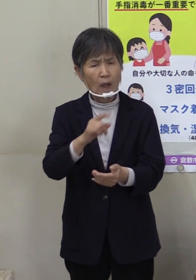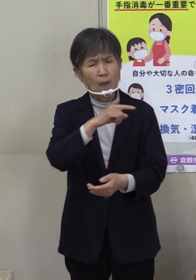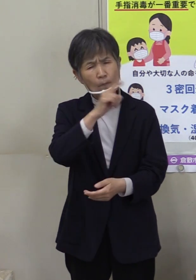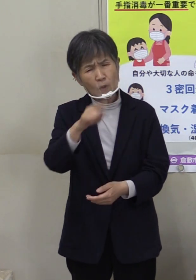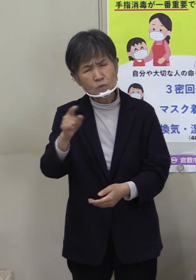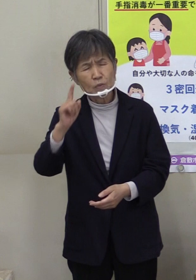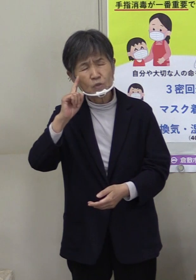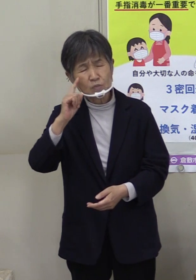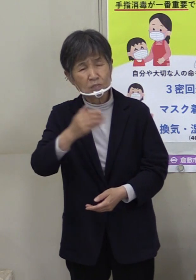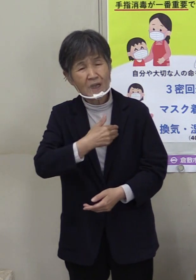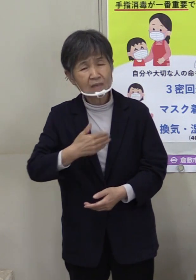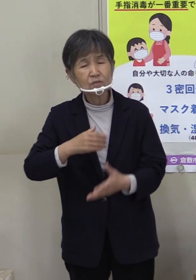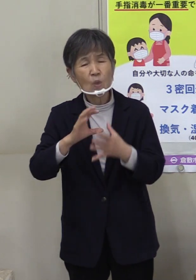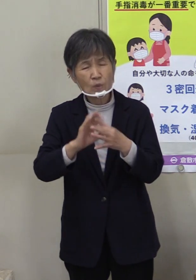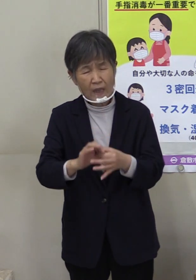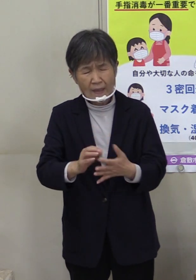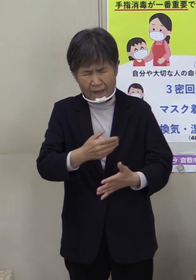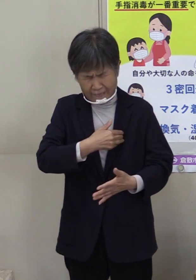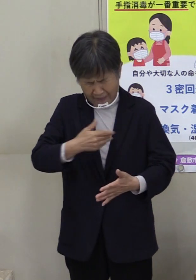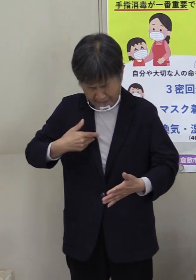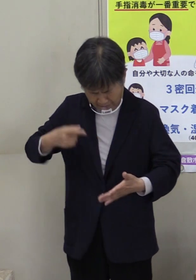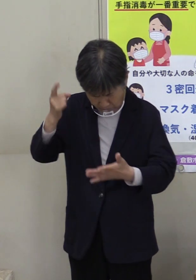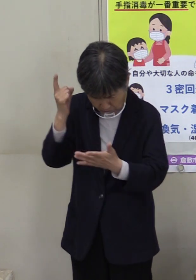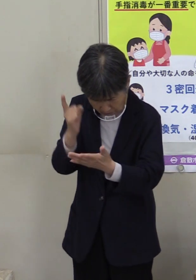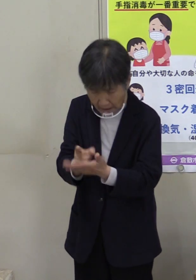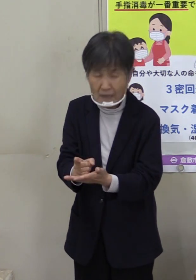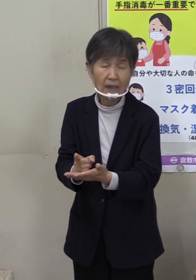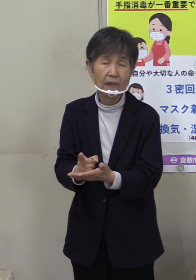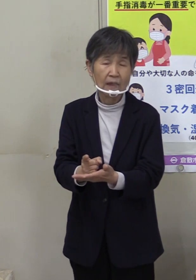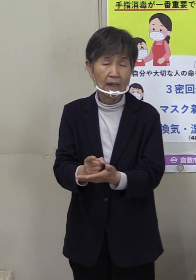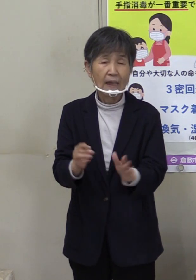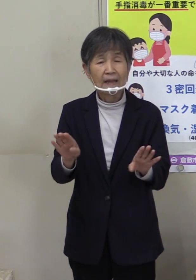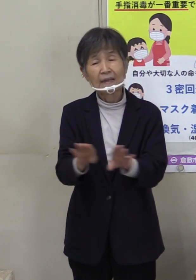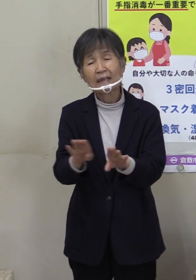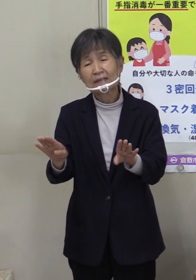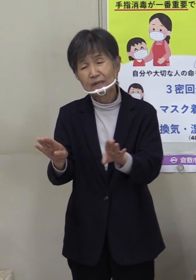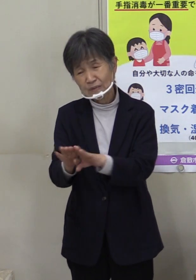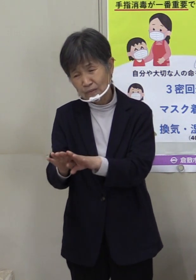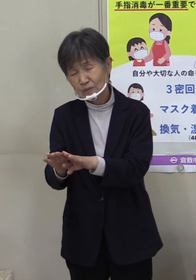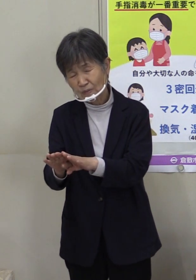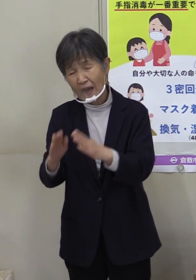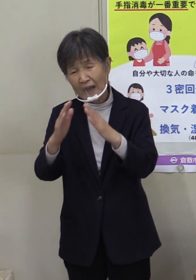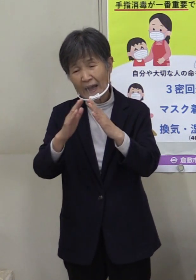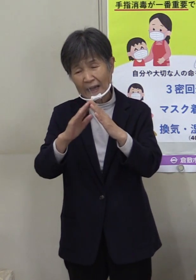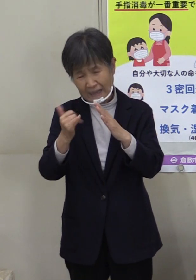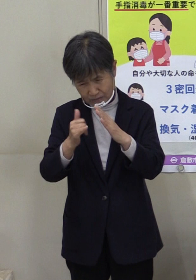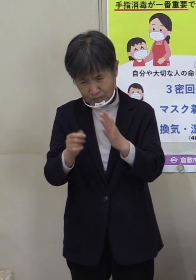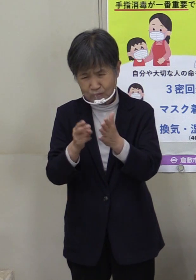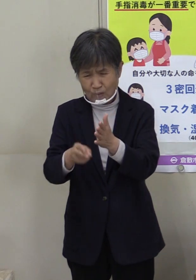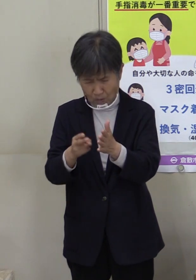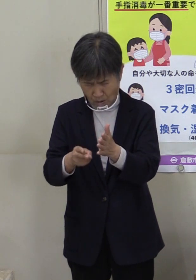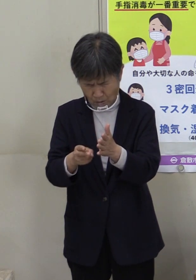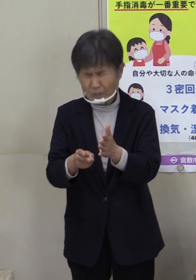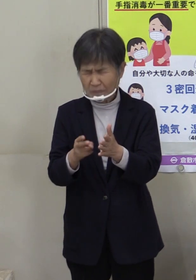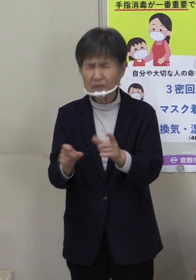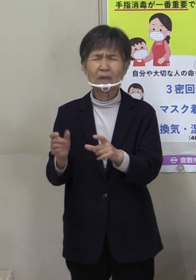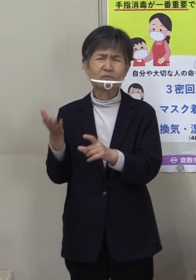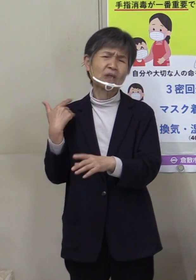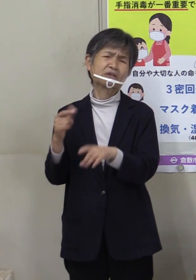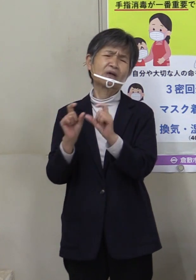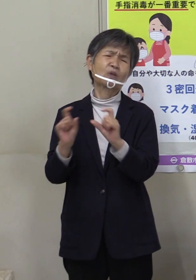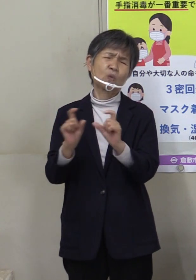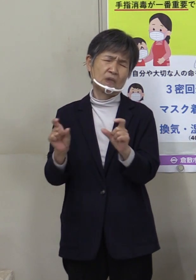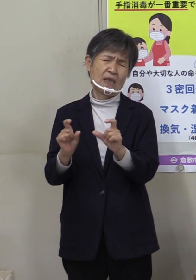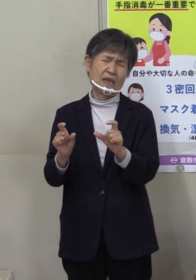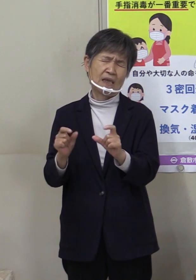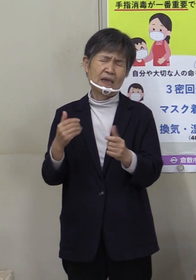、もうできる限り、まあ、連休は家族旅行というのは当然昔であれば、楽